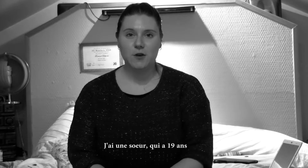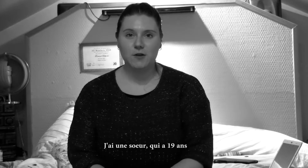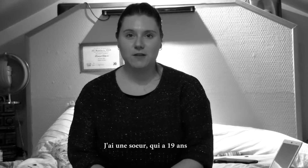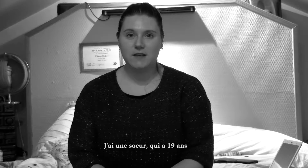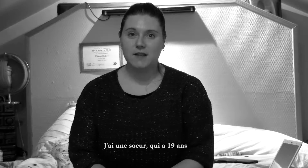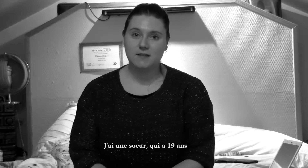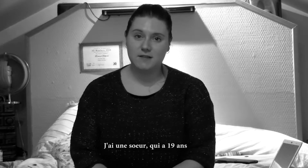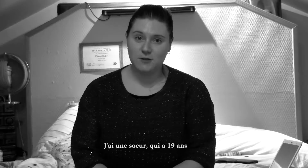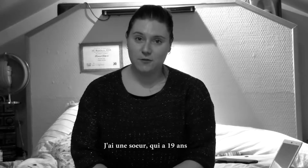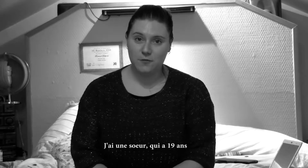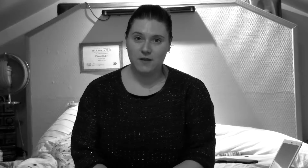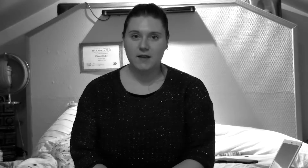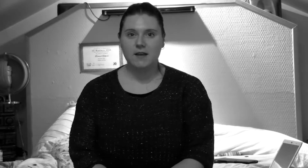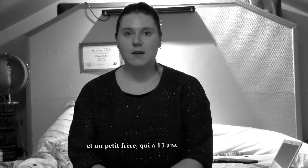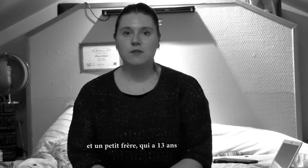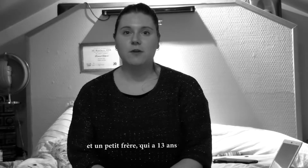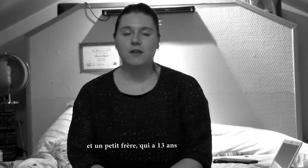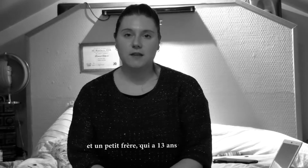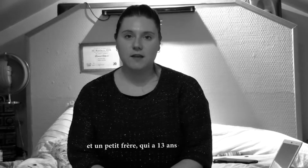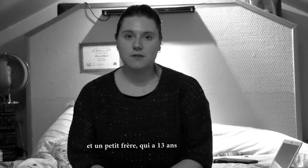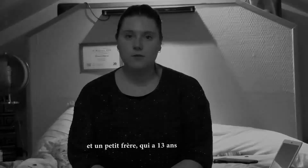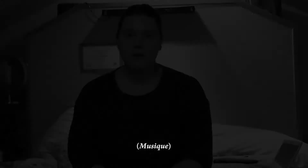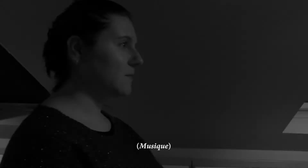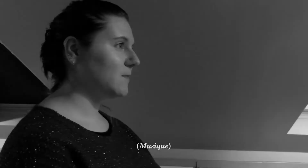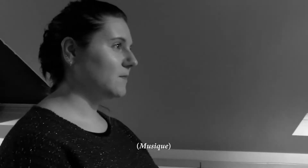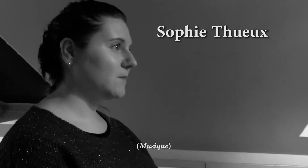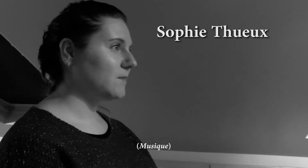sœur qui a 19 ans et un petit frère qui a 13 ans. Ah.